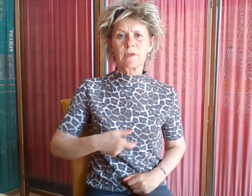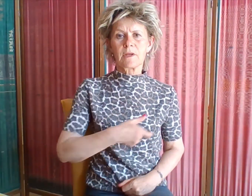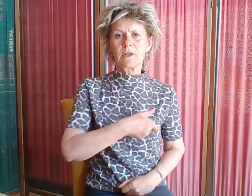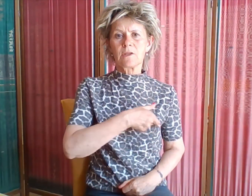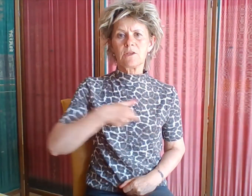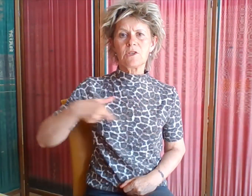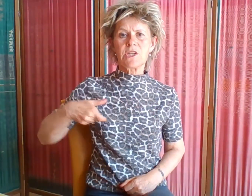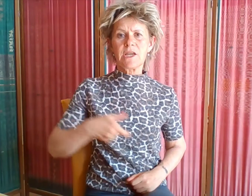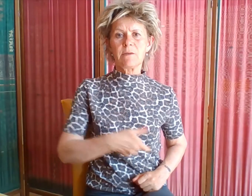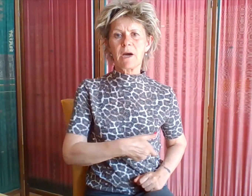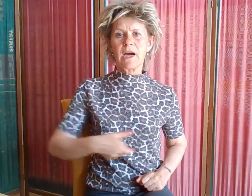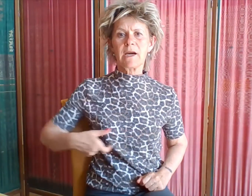De zebra.